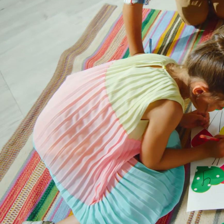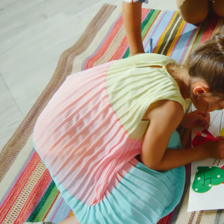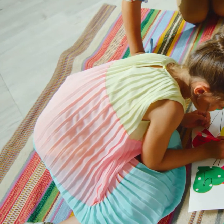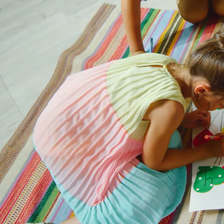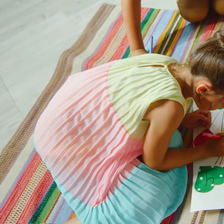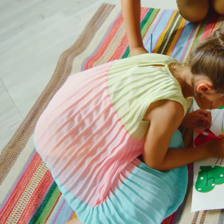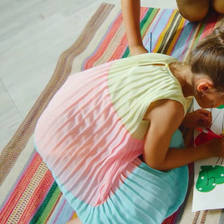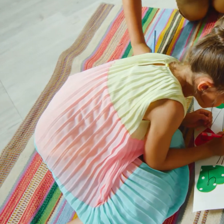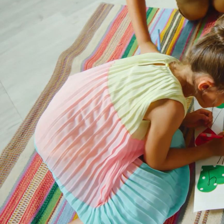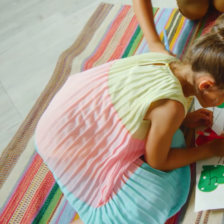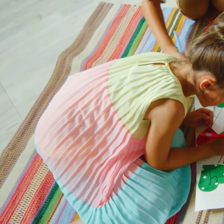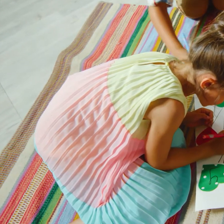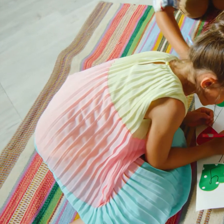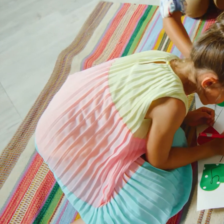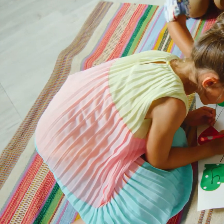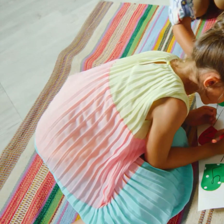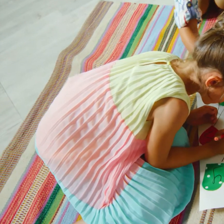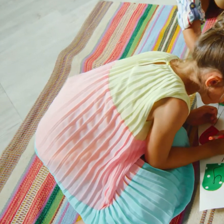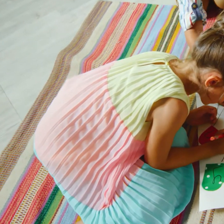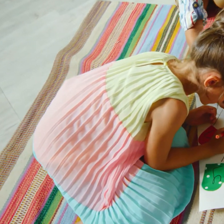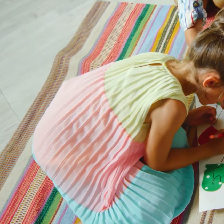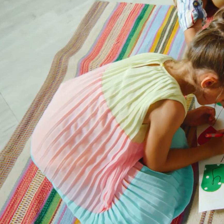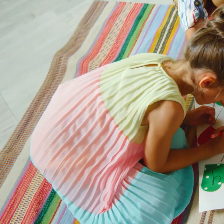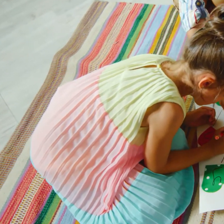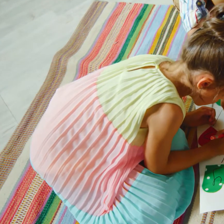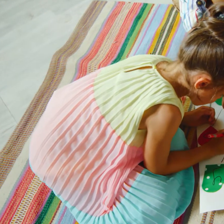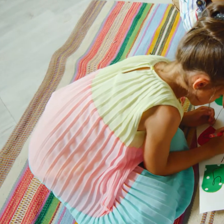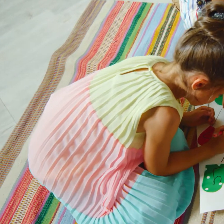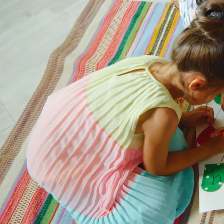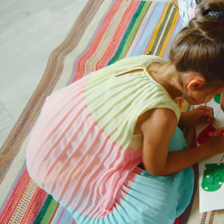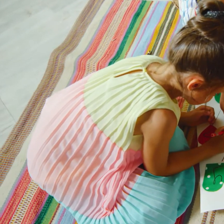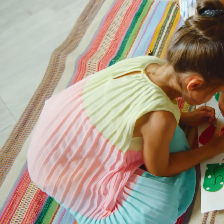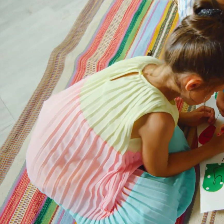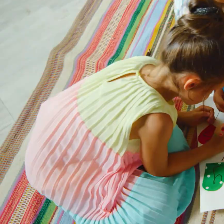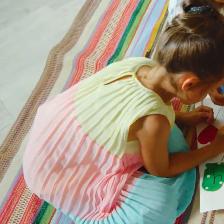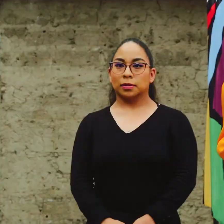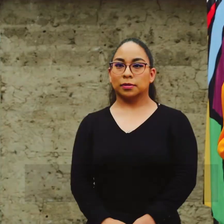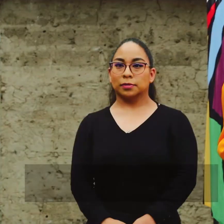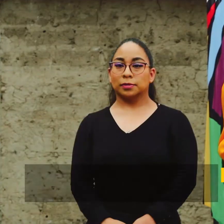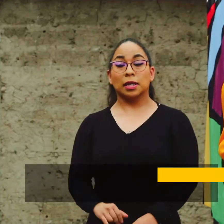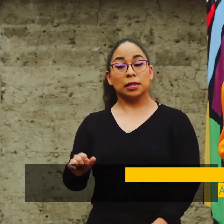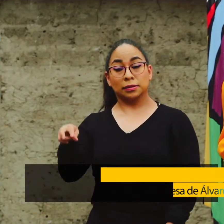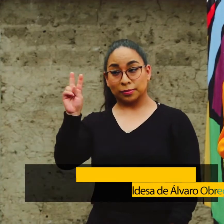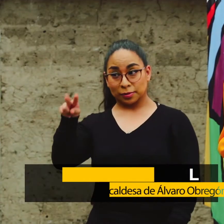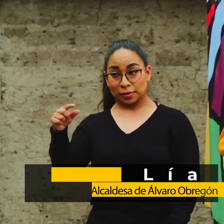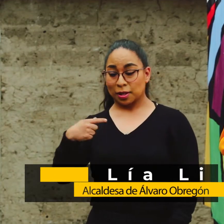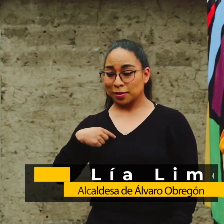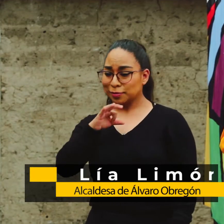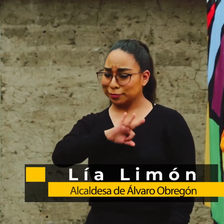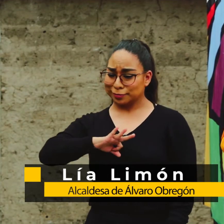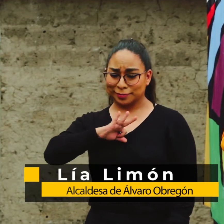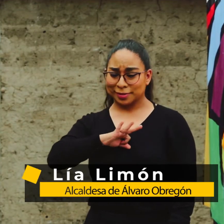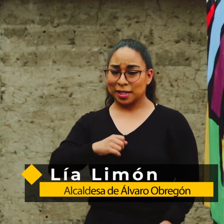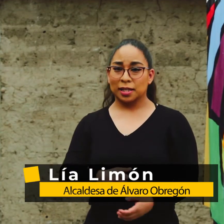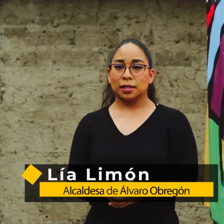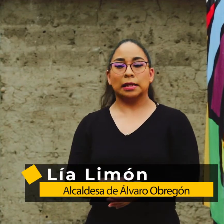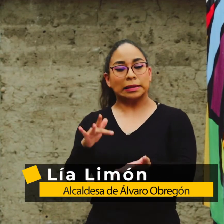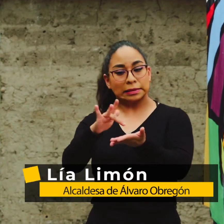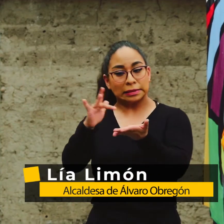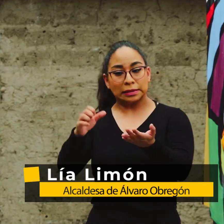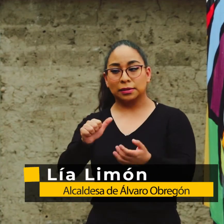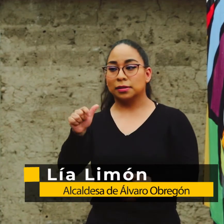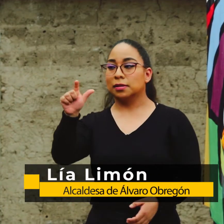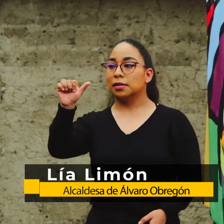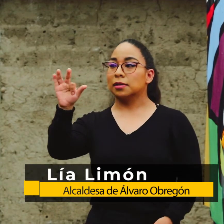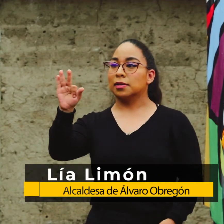Obregón, dije que era uno de los días más felices de mi vida, este es otro. Y gracias, Alfa, por invitarme.